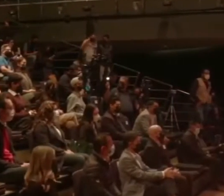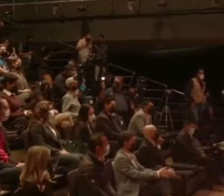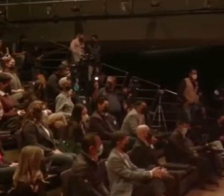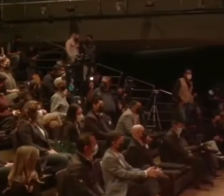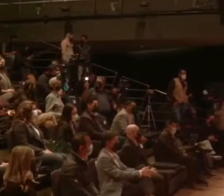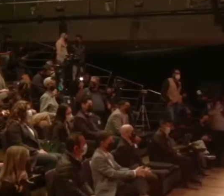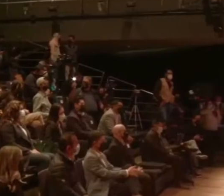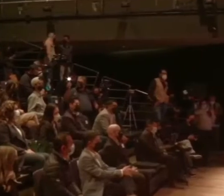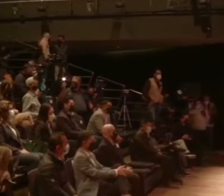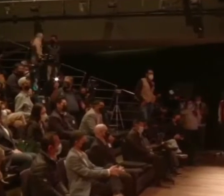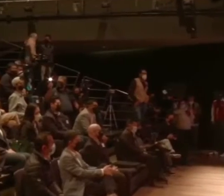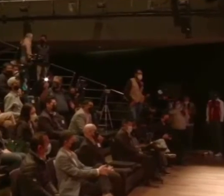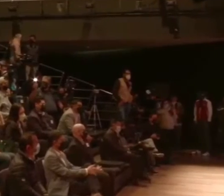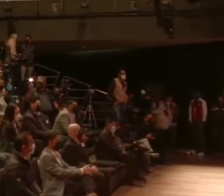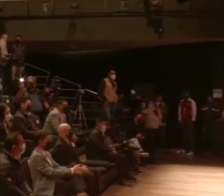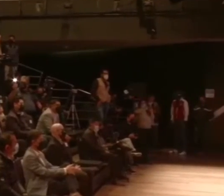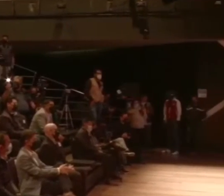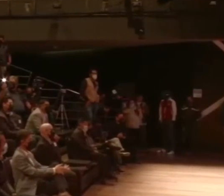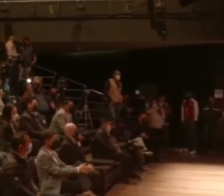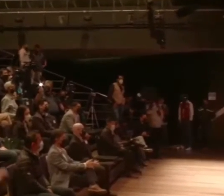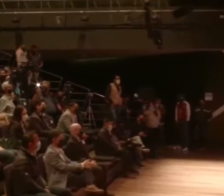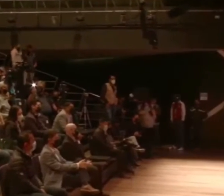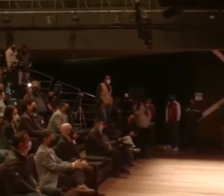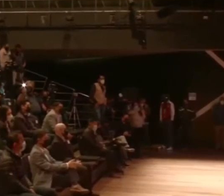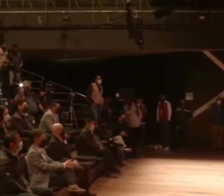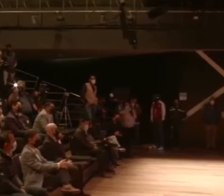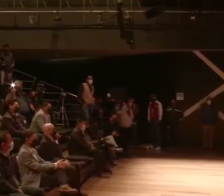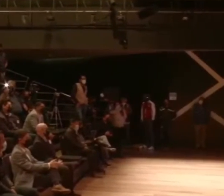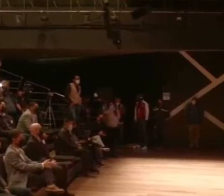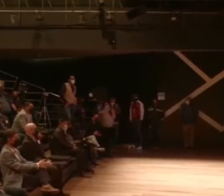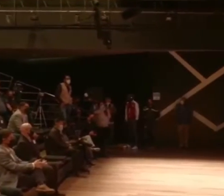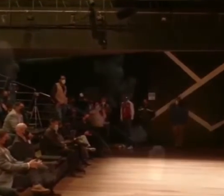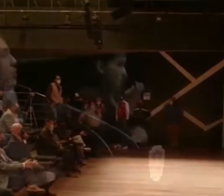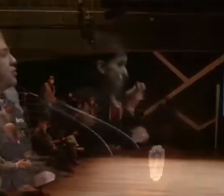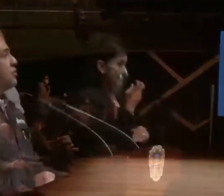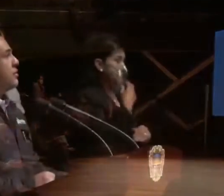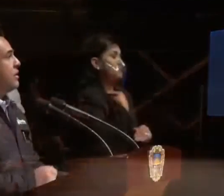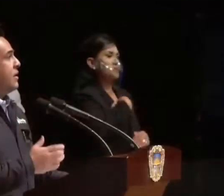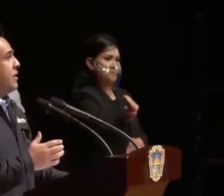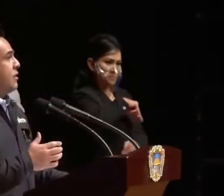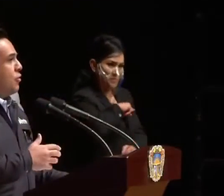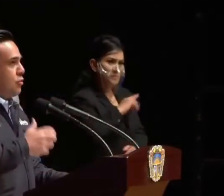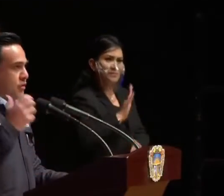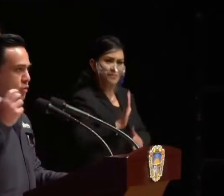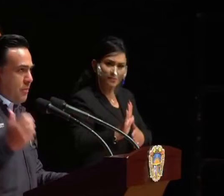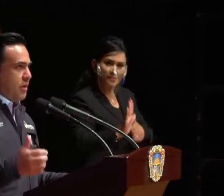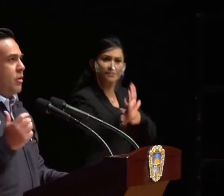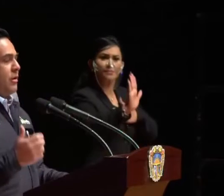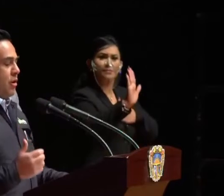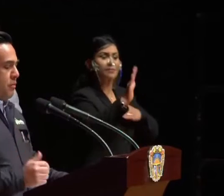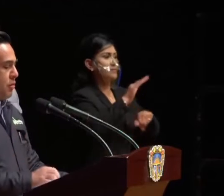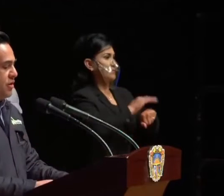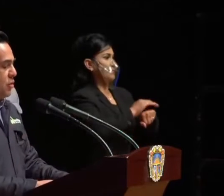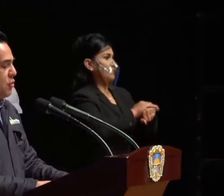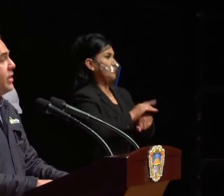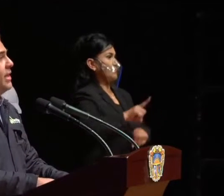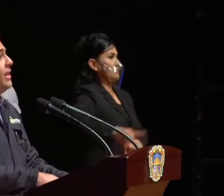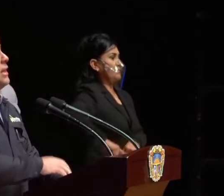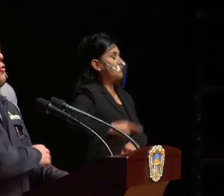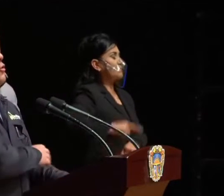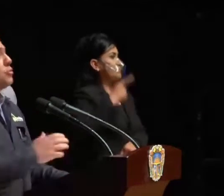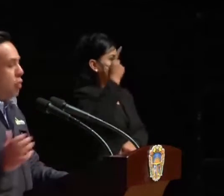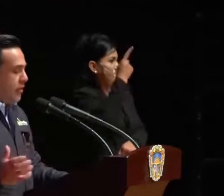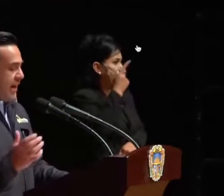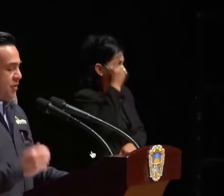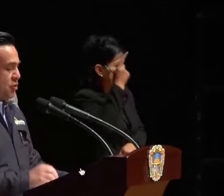Querétaro al siguiente nivel. Ese fue un compromiso que hicimos con nuestro amigo el gobernador Mauricio Curi